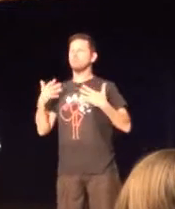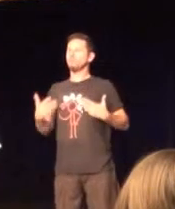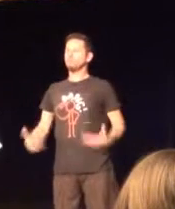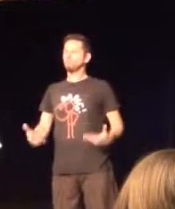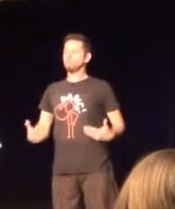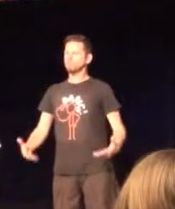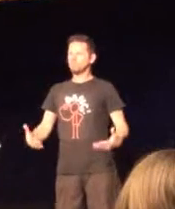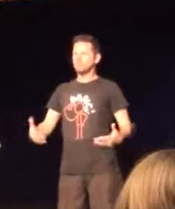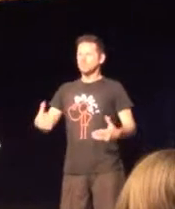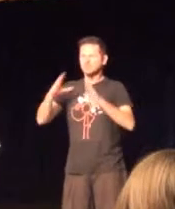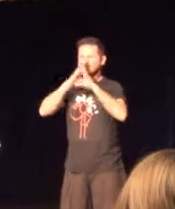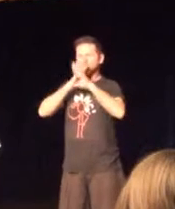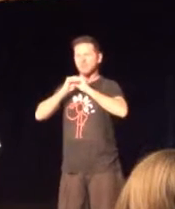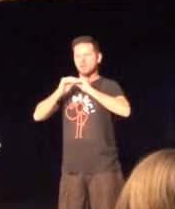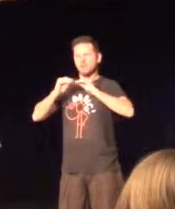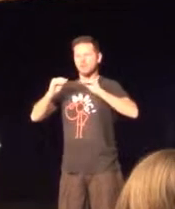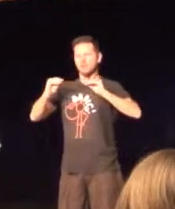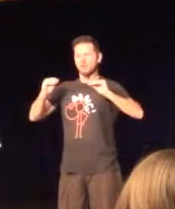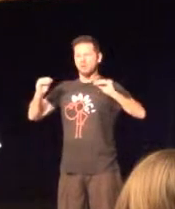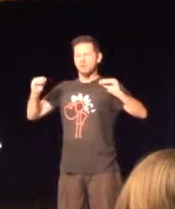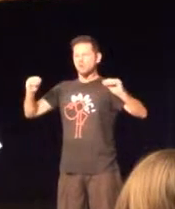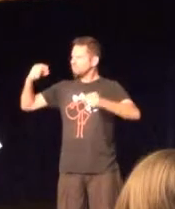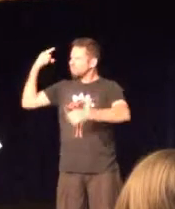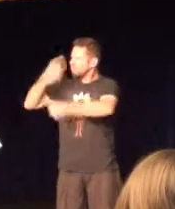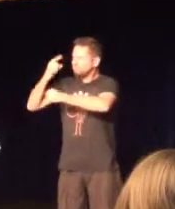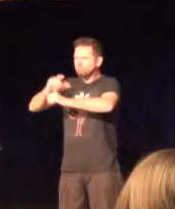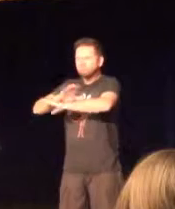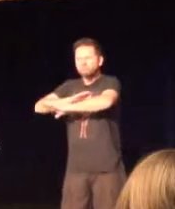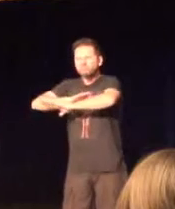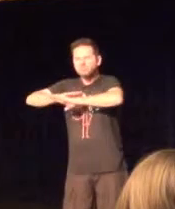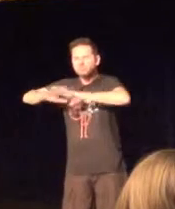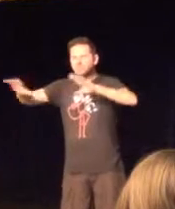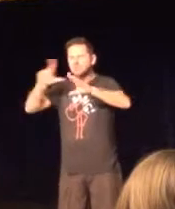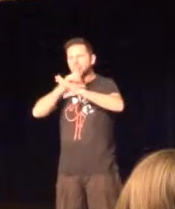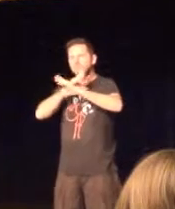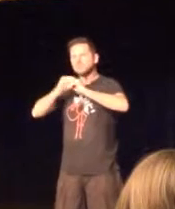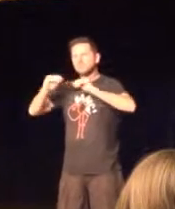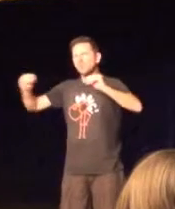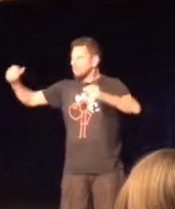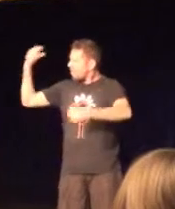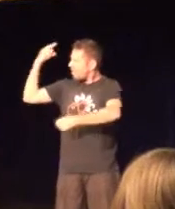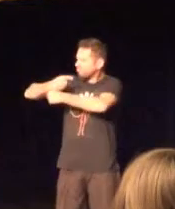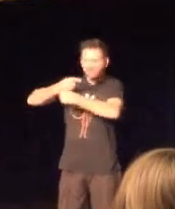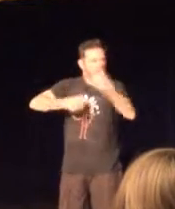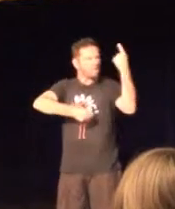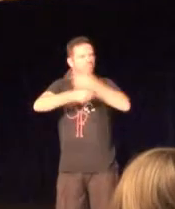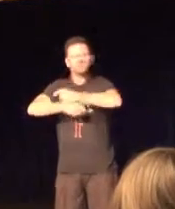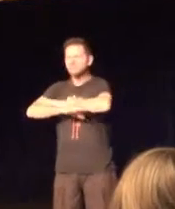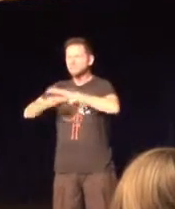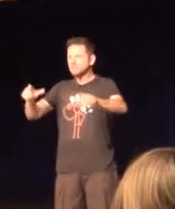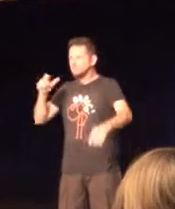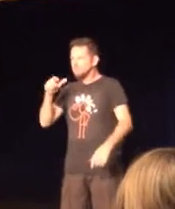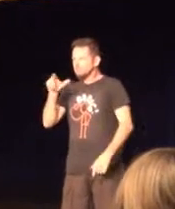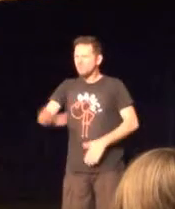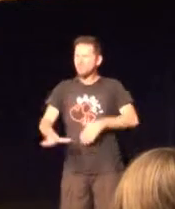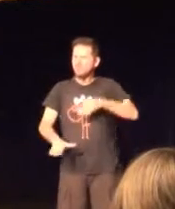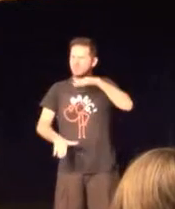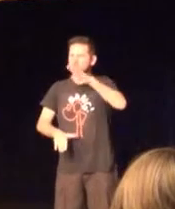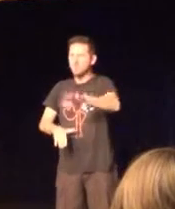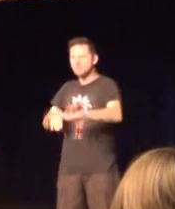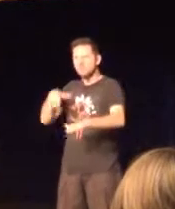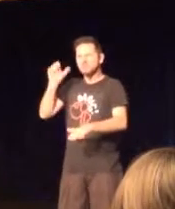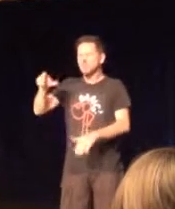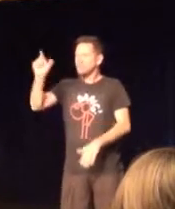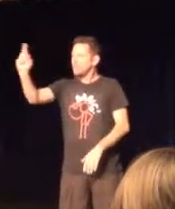Aujourd'hui, le silence n'est plus une sentence, mais pas, ne trébuche pas sur les mots qui tombent des poches